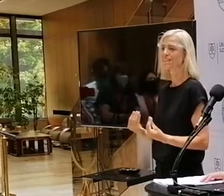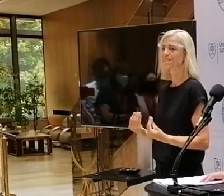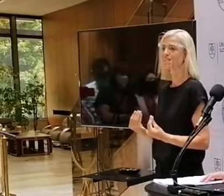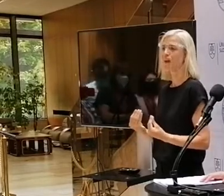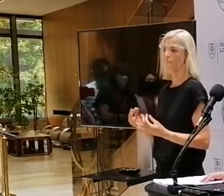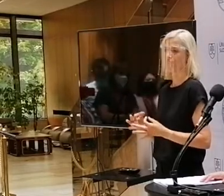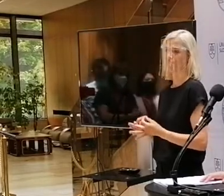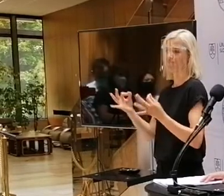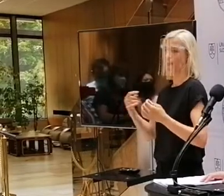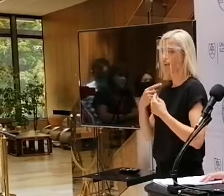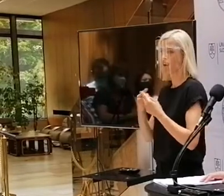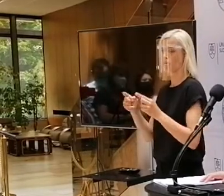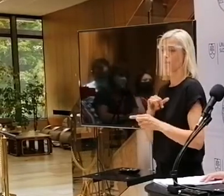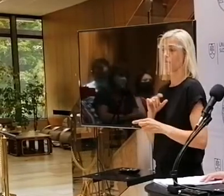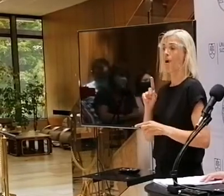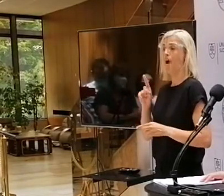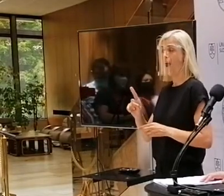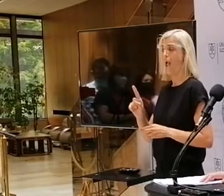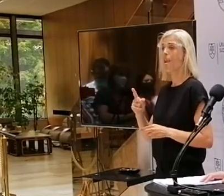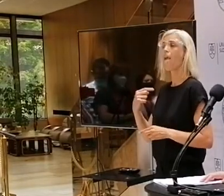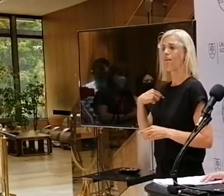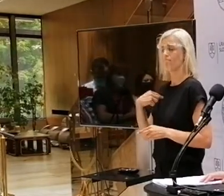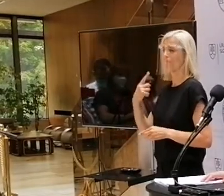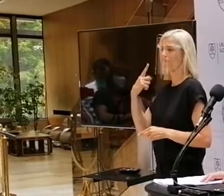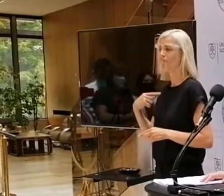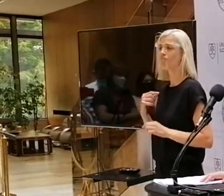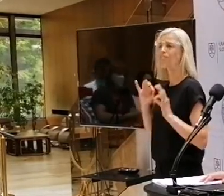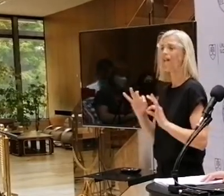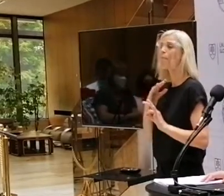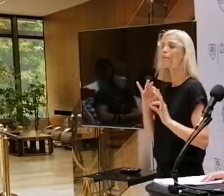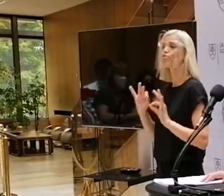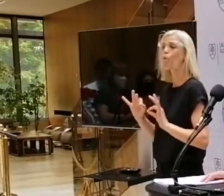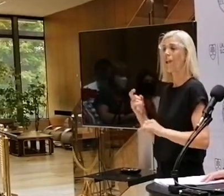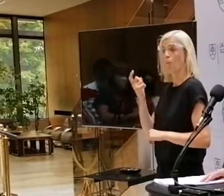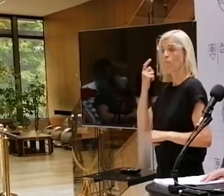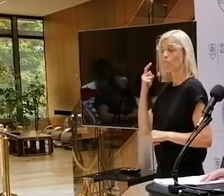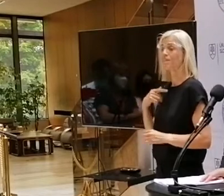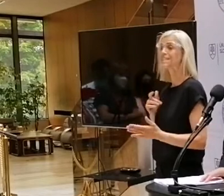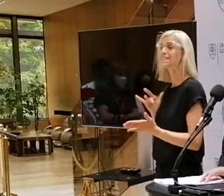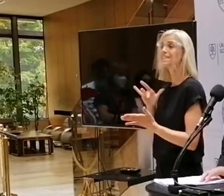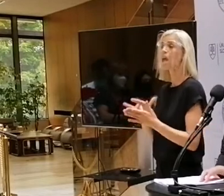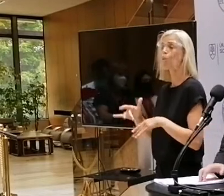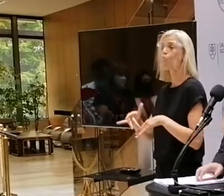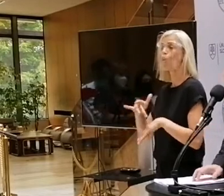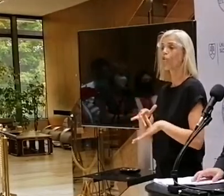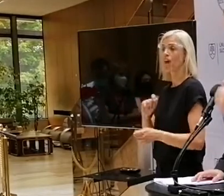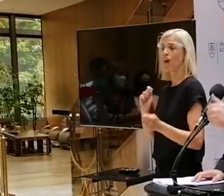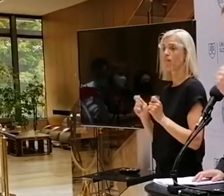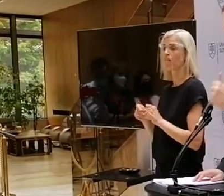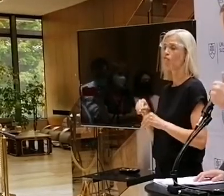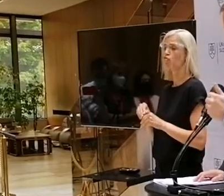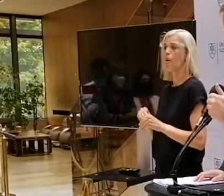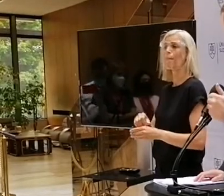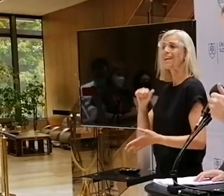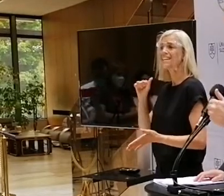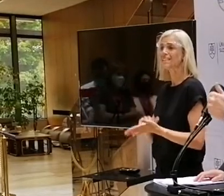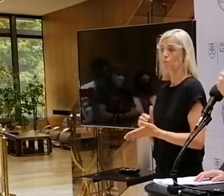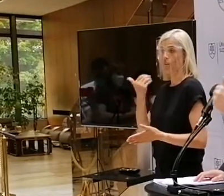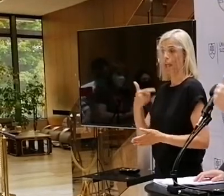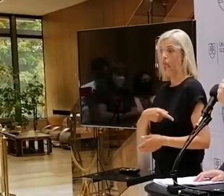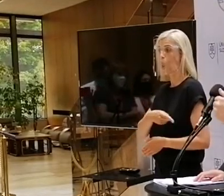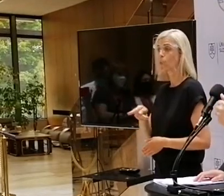na verejnosť, ale ubezpečujem vás, že si veľmi dobre uvedomujeme, že cieľom dôchodkovej reformy má byť garantovať ľuďom, že